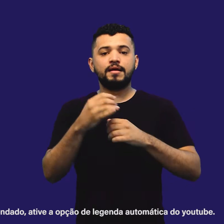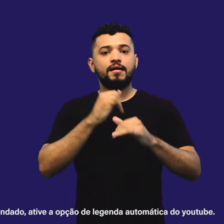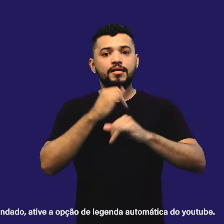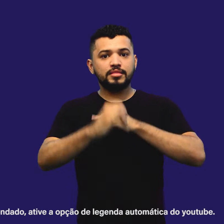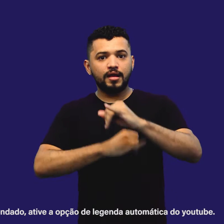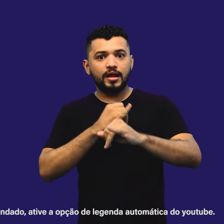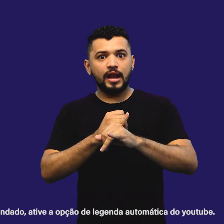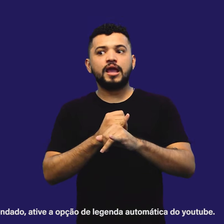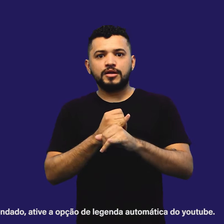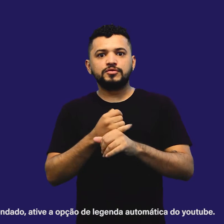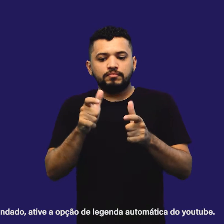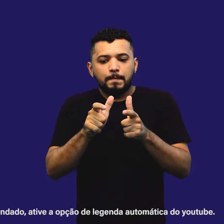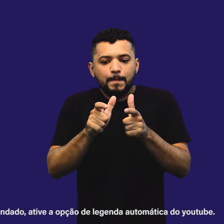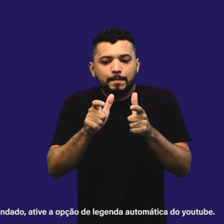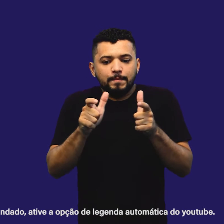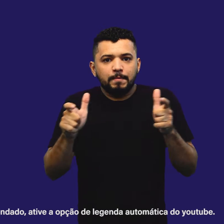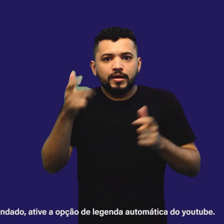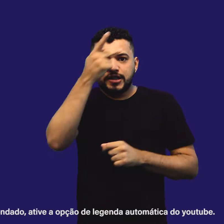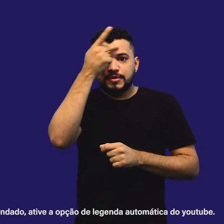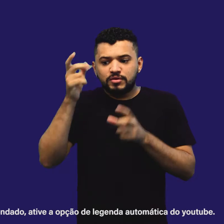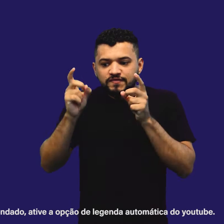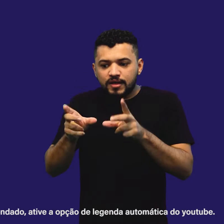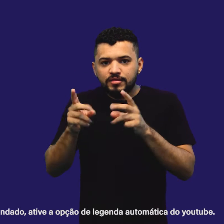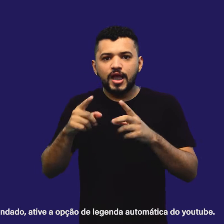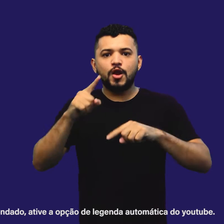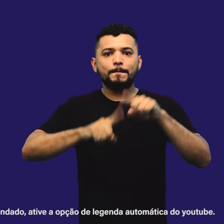muito disputado. Então, muita gente vendendo o mesmo produto,